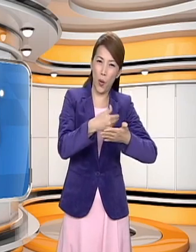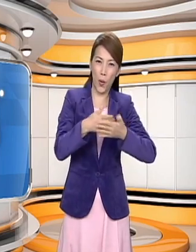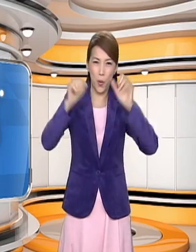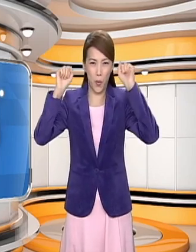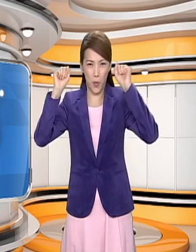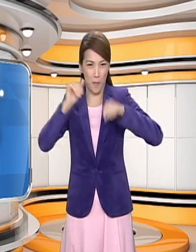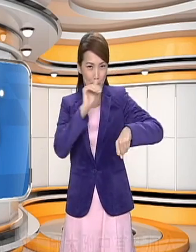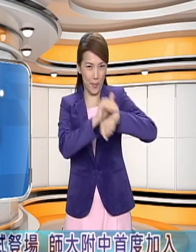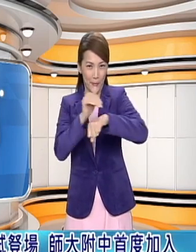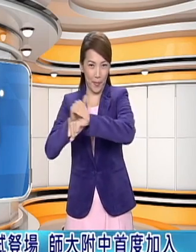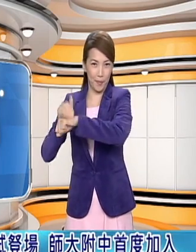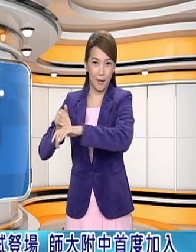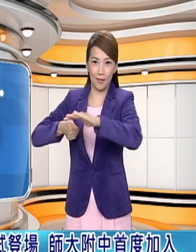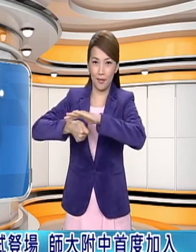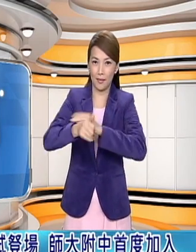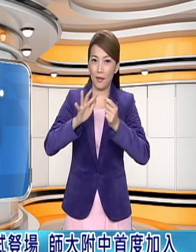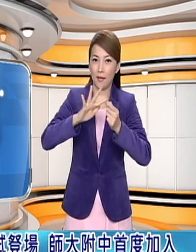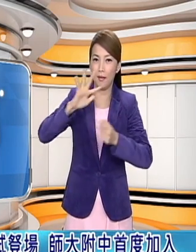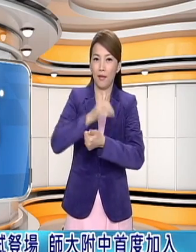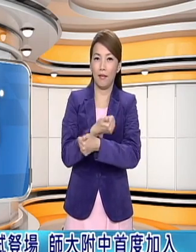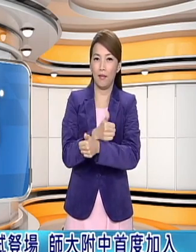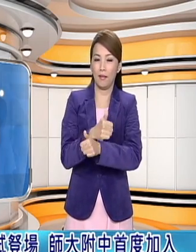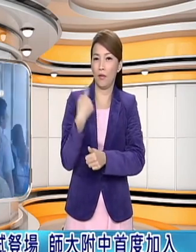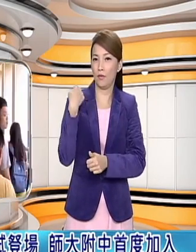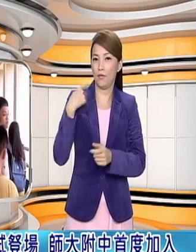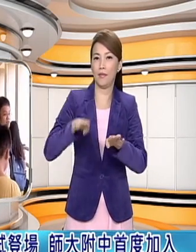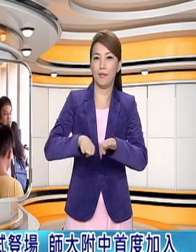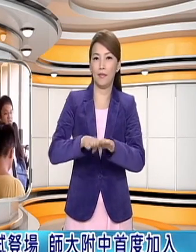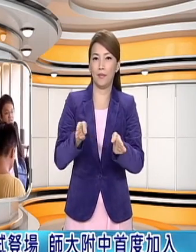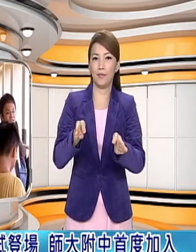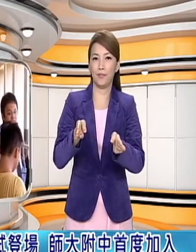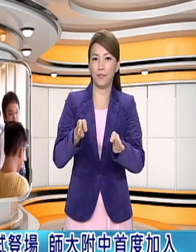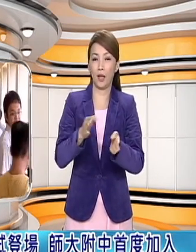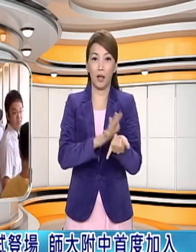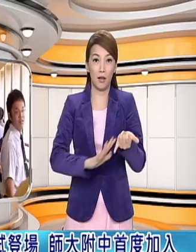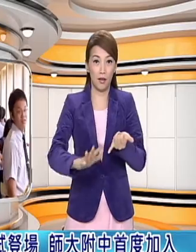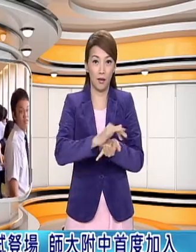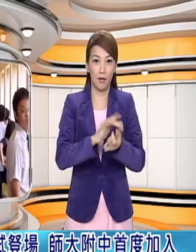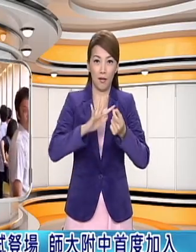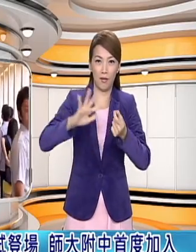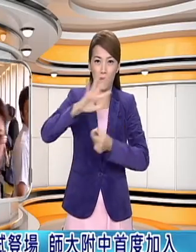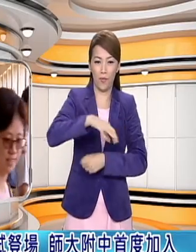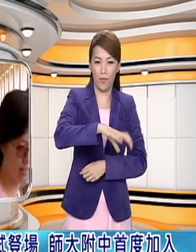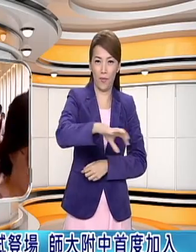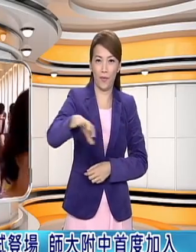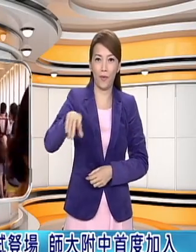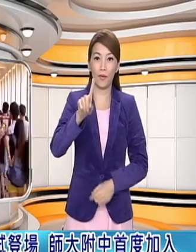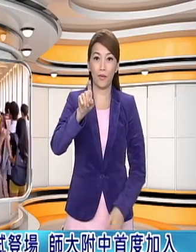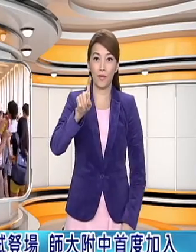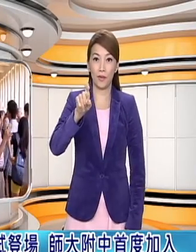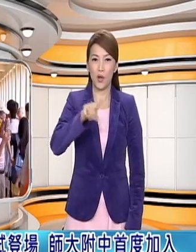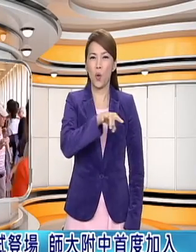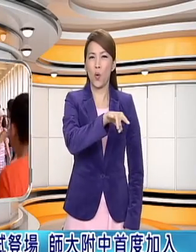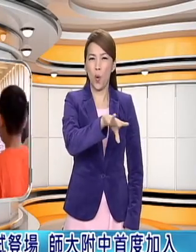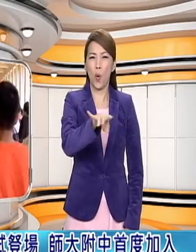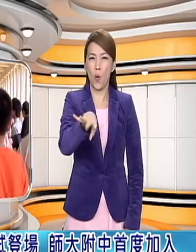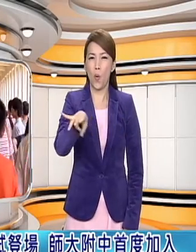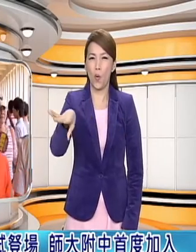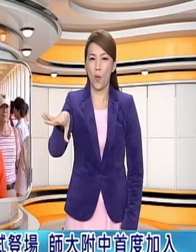高中特色招生考试昨天举行，全台有11所高中办理，其中师